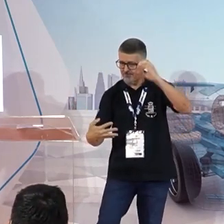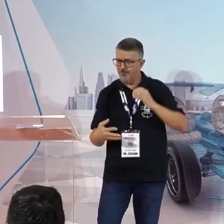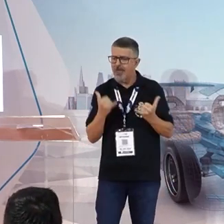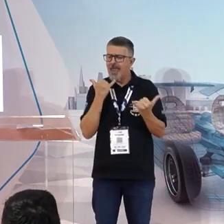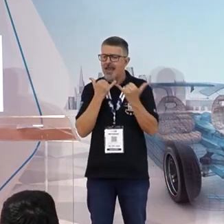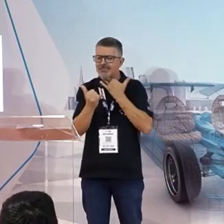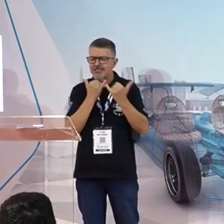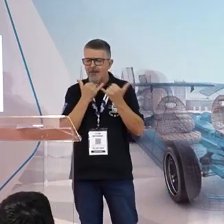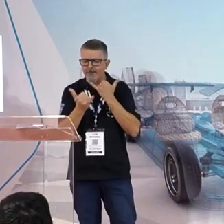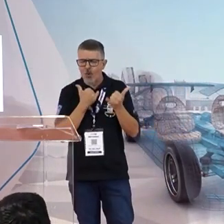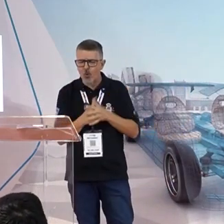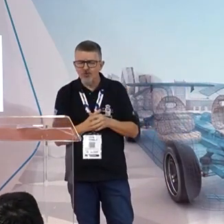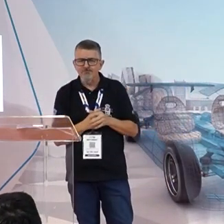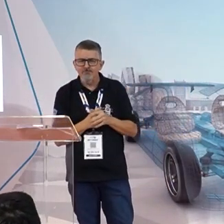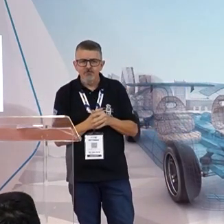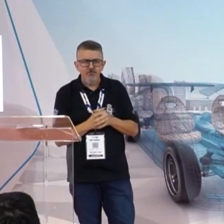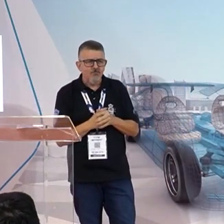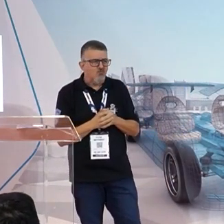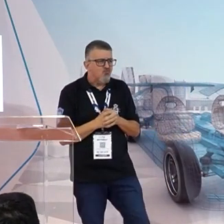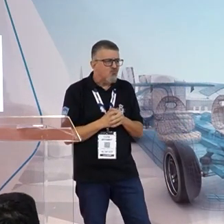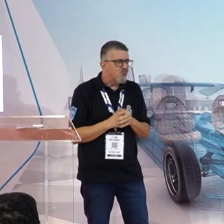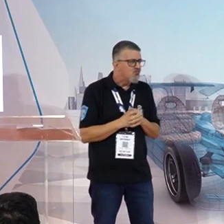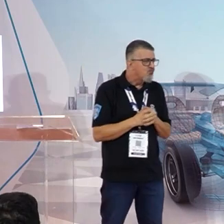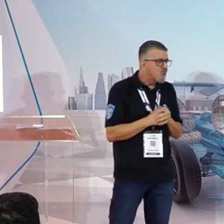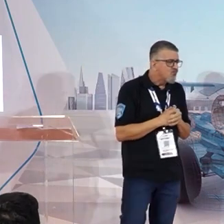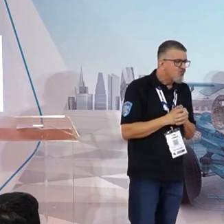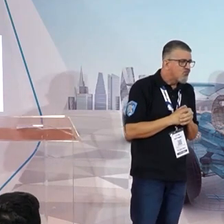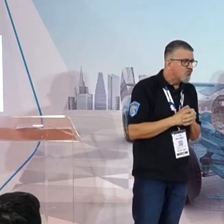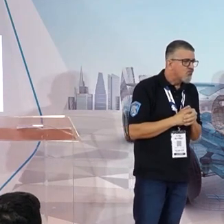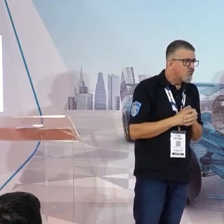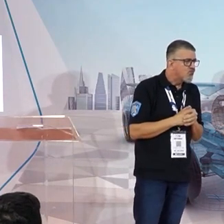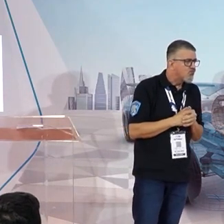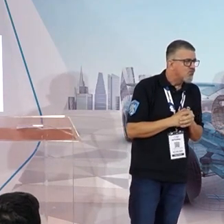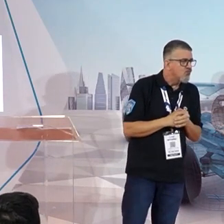característica. Exemplo. Eu vou escolher alguém aqui.